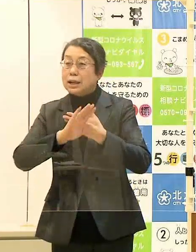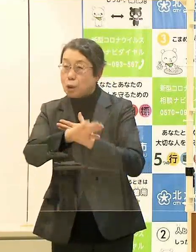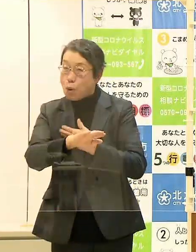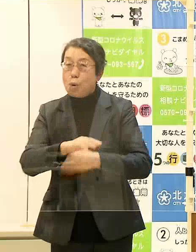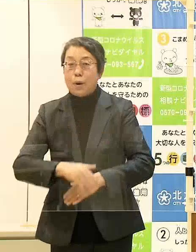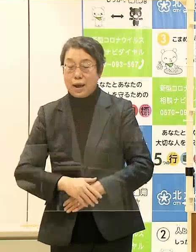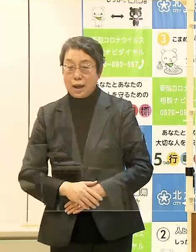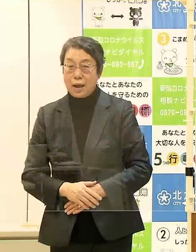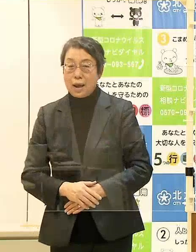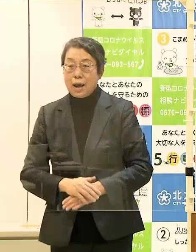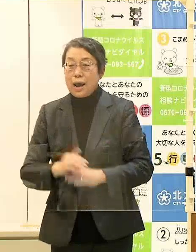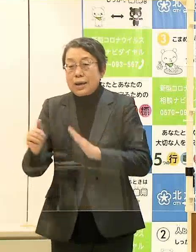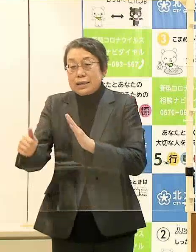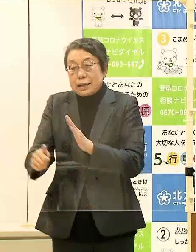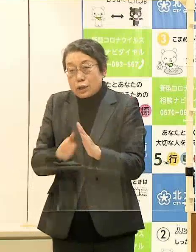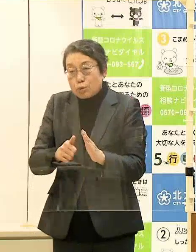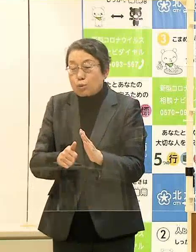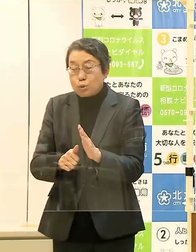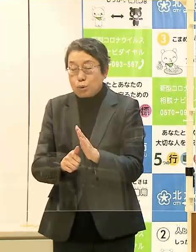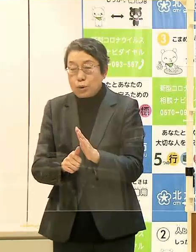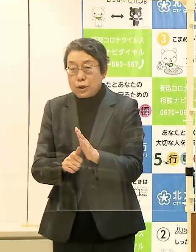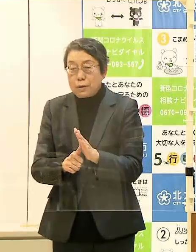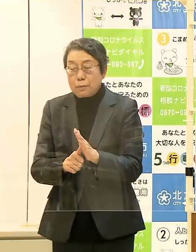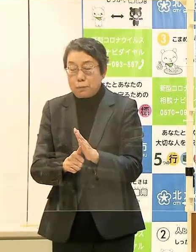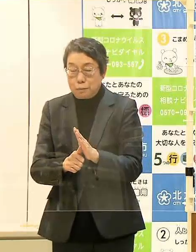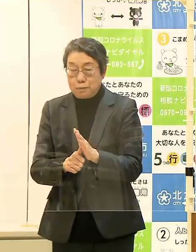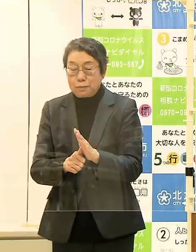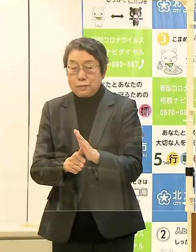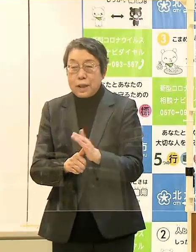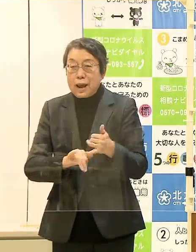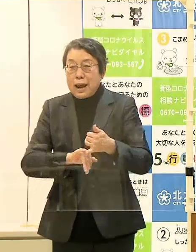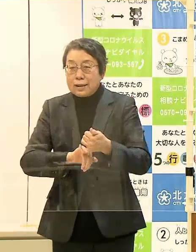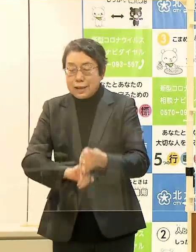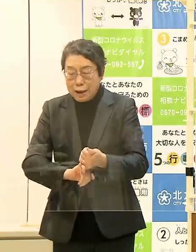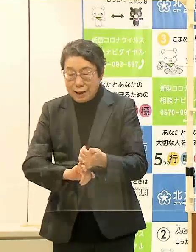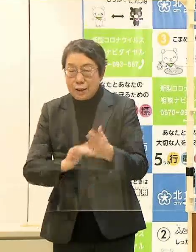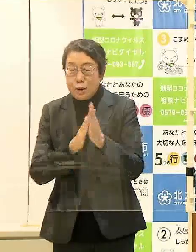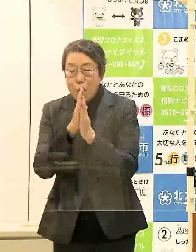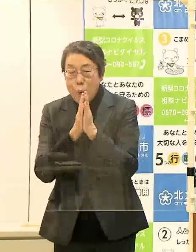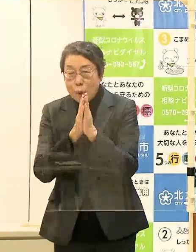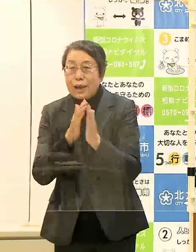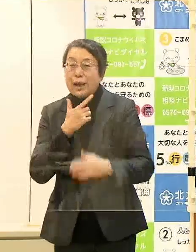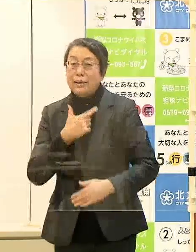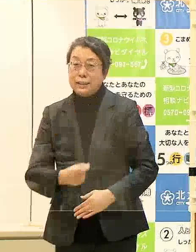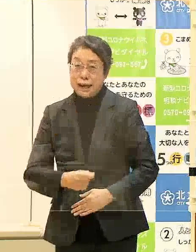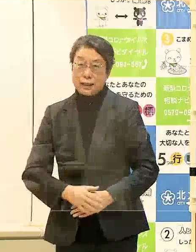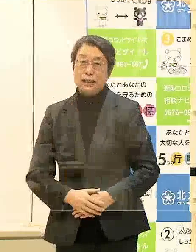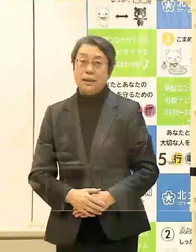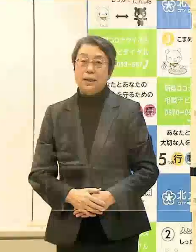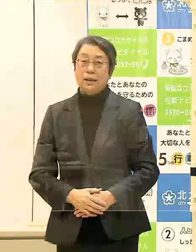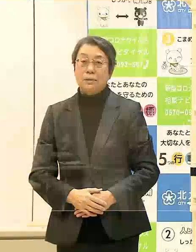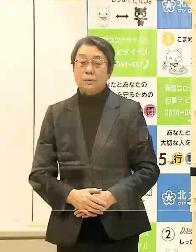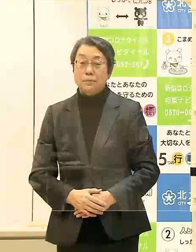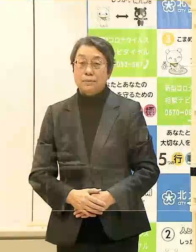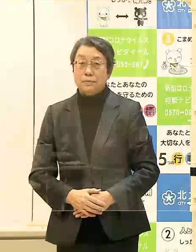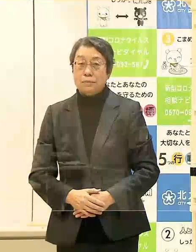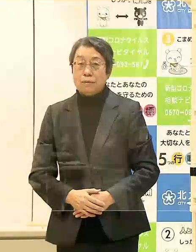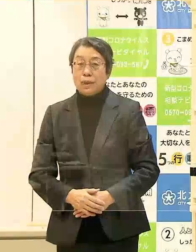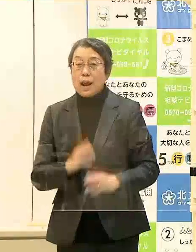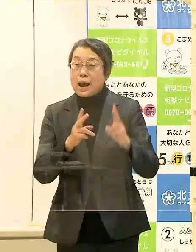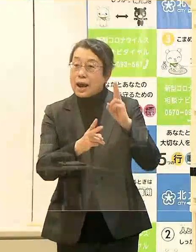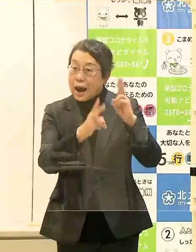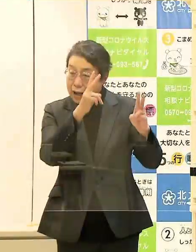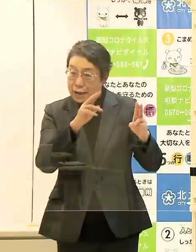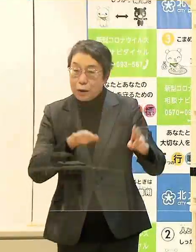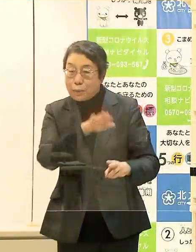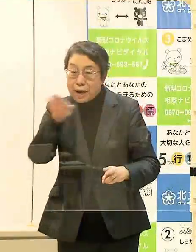不急の外出自粛を是非ともそれはお願いをしたいということであります次に事業者へ